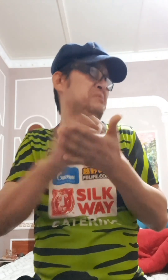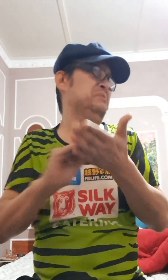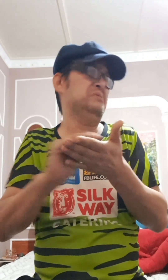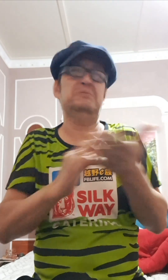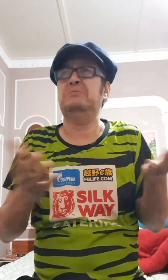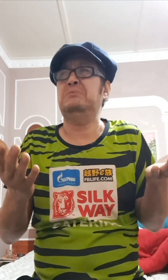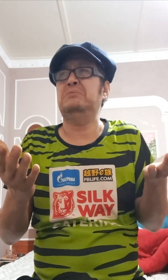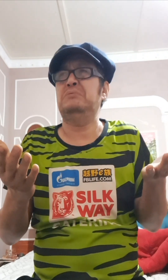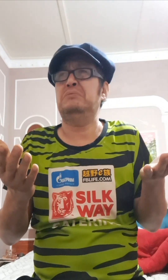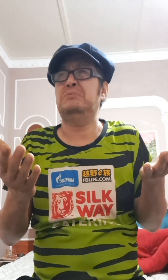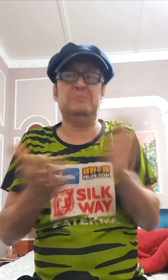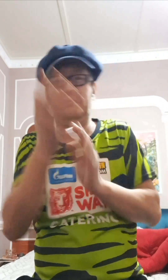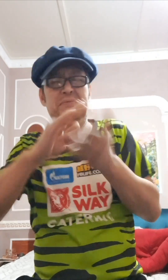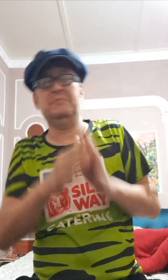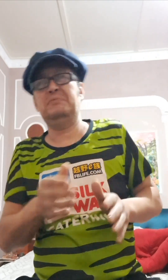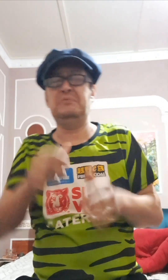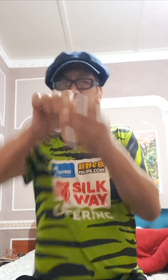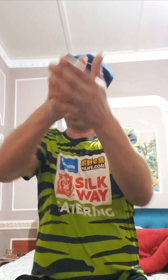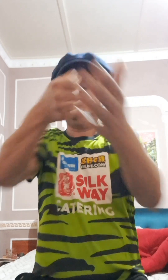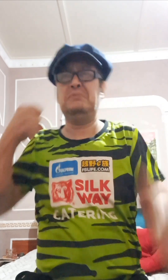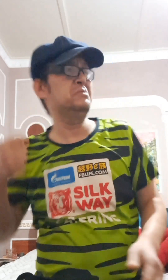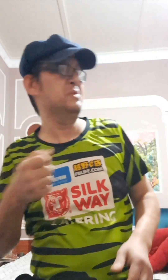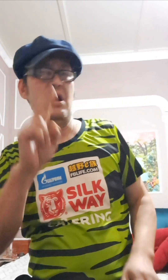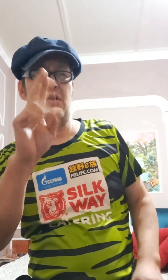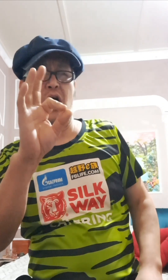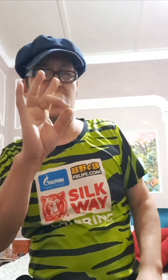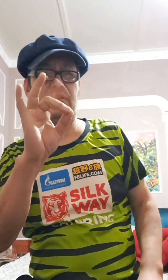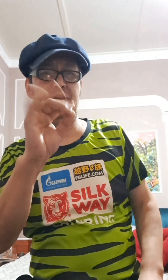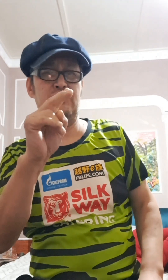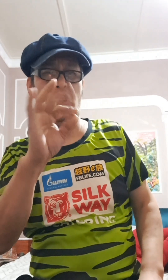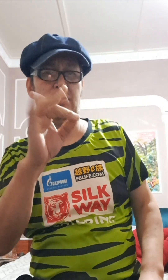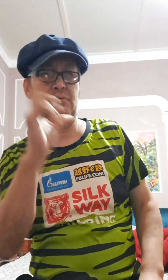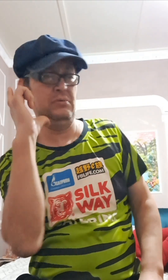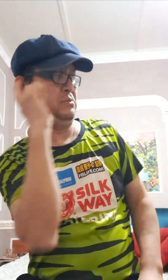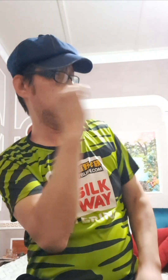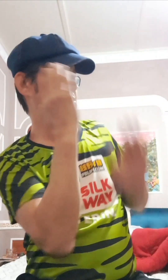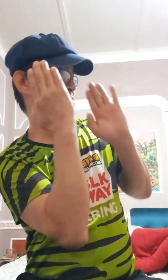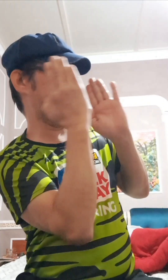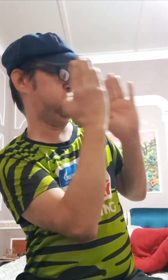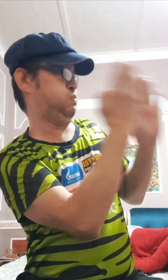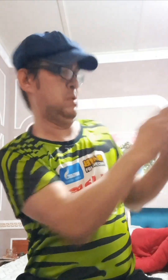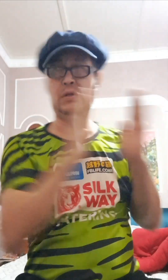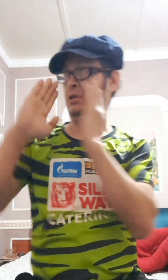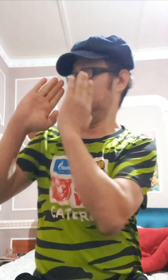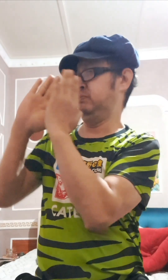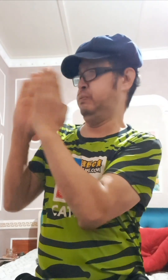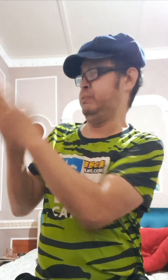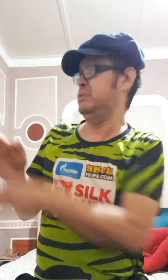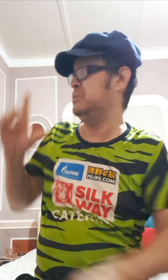Los historiadores creen que los primeros productores de licor en Estados Unidos comenzaron a quemar barriles para desinfectarlos. En el